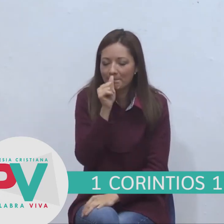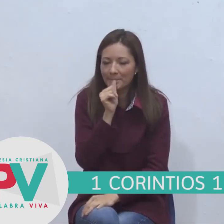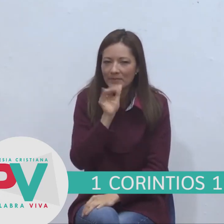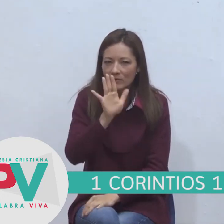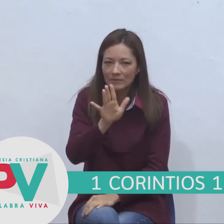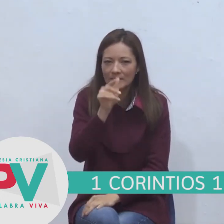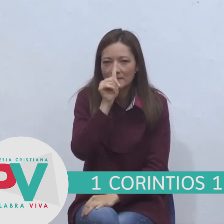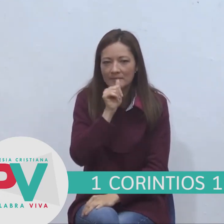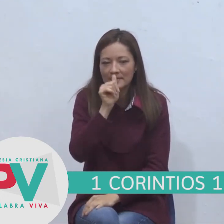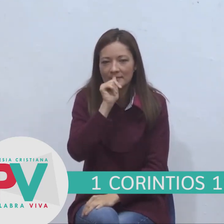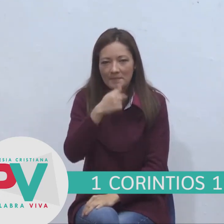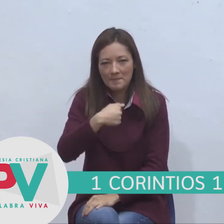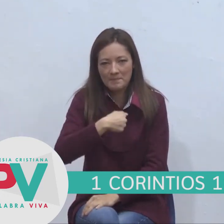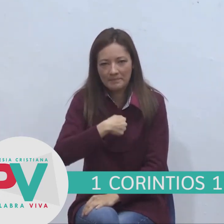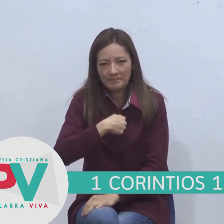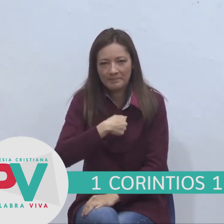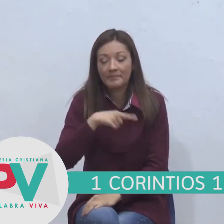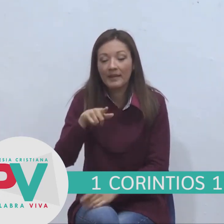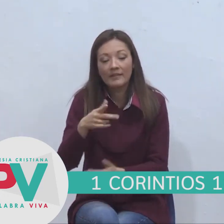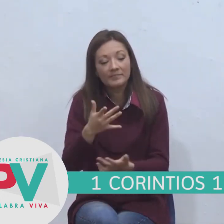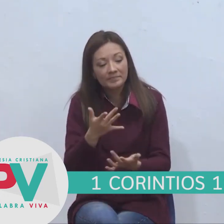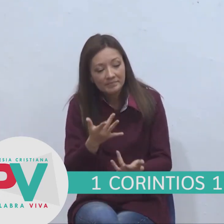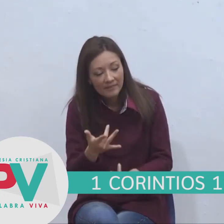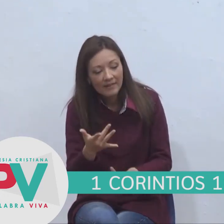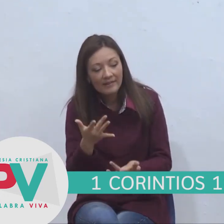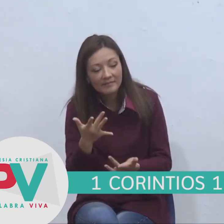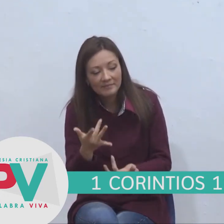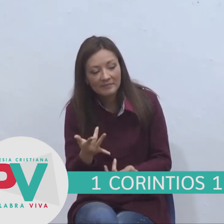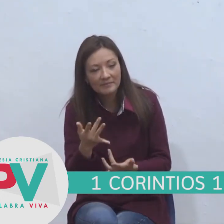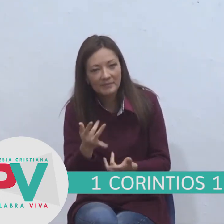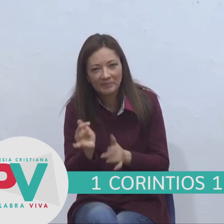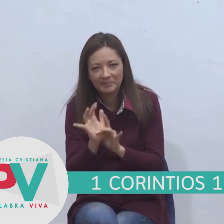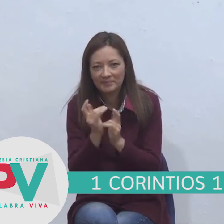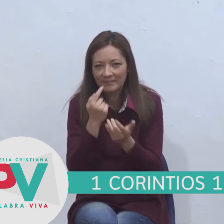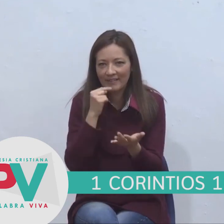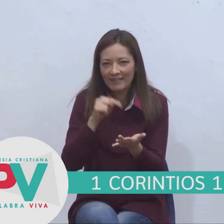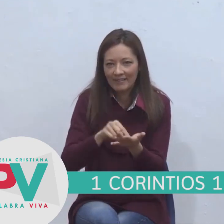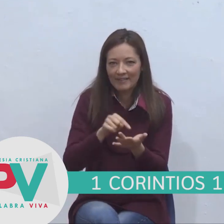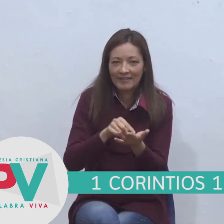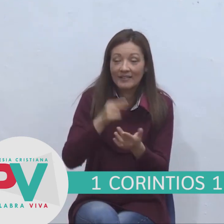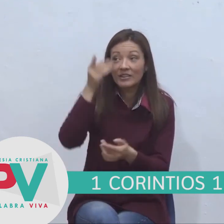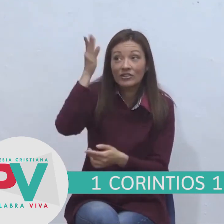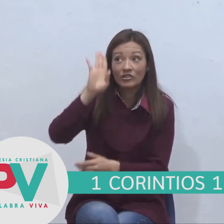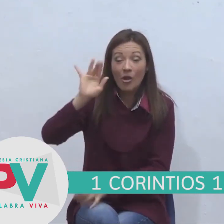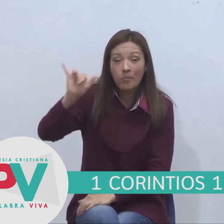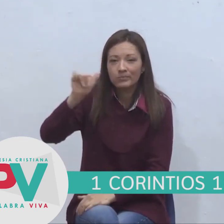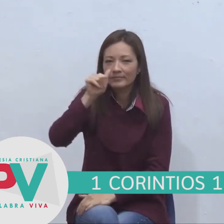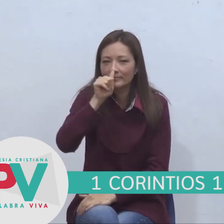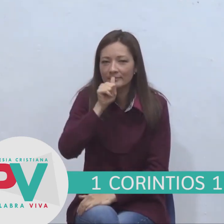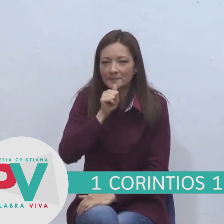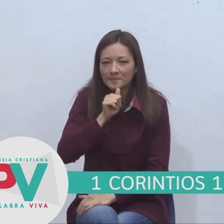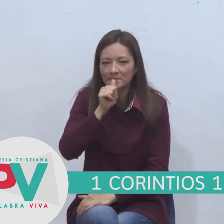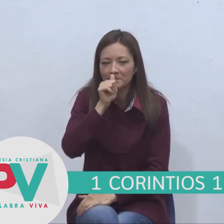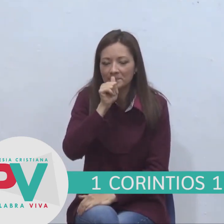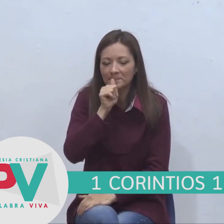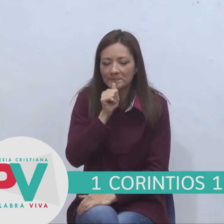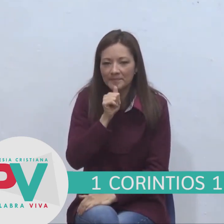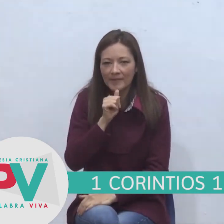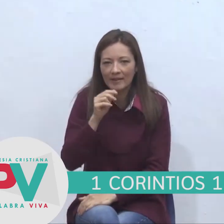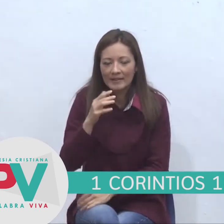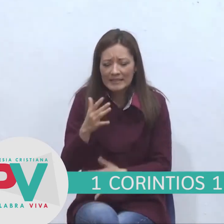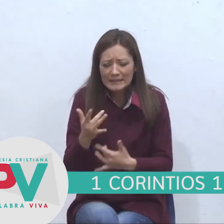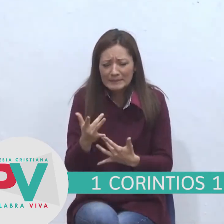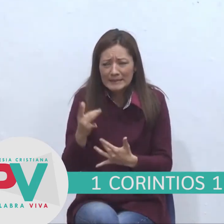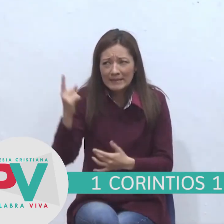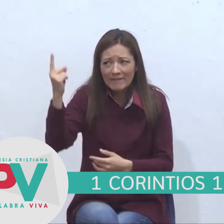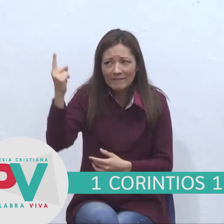conmigo. Él nos ha esperado. ¿Sabe qué dice la palabra? Que Dios, siendo paciente, ha retardado su venida